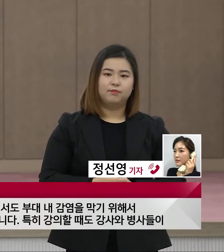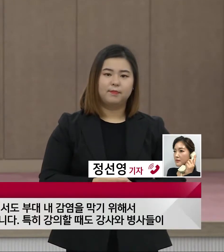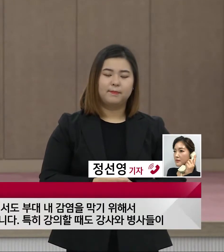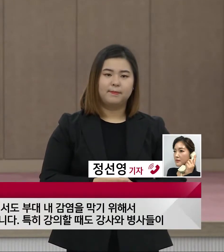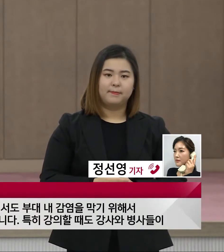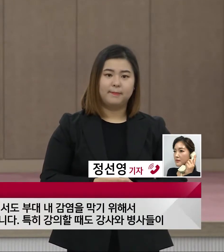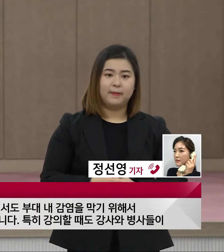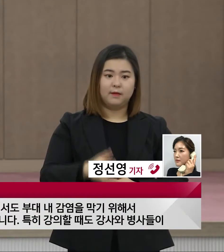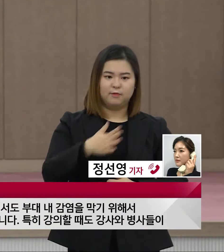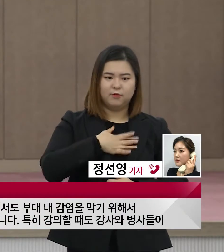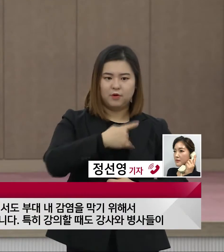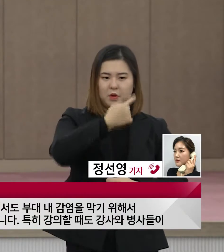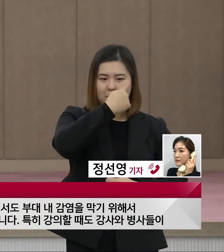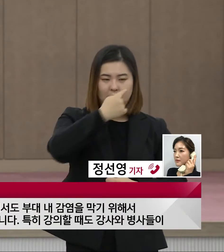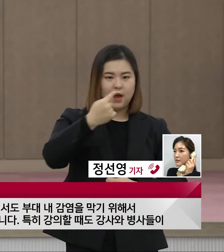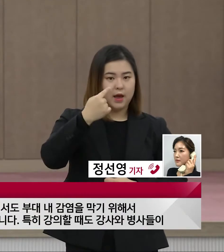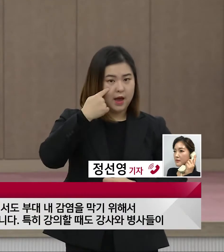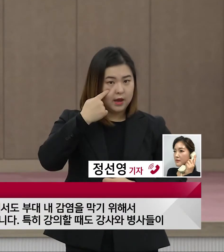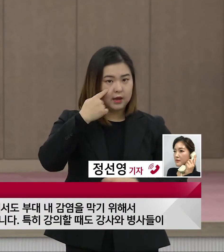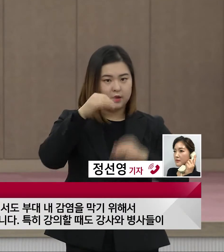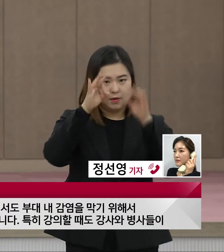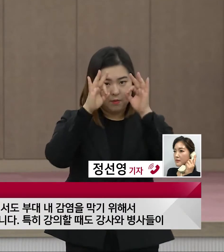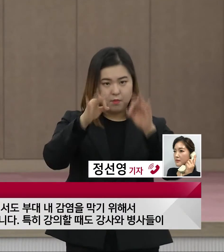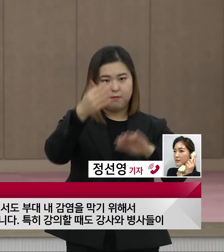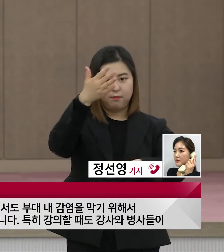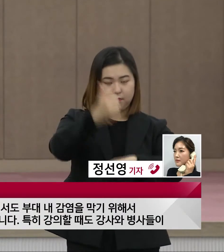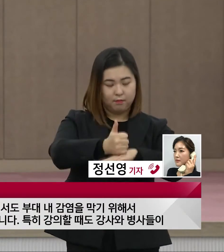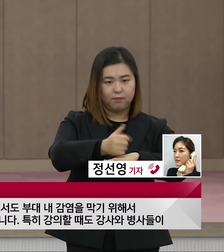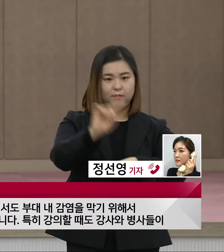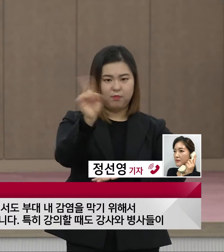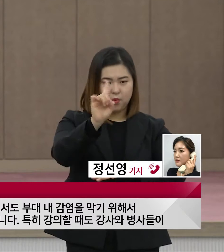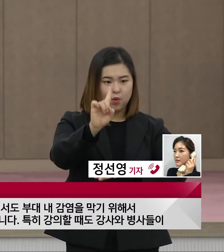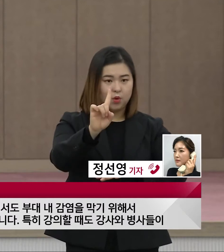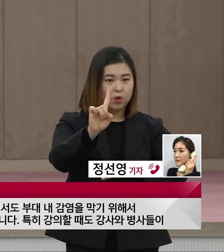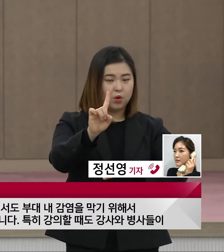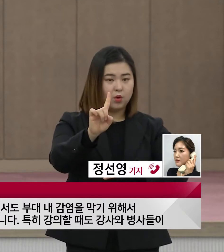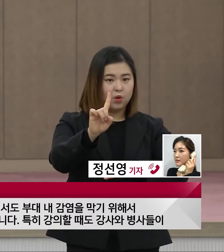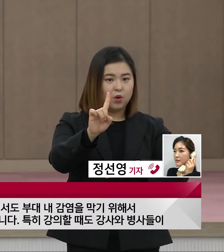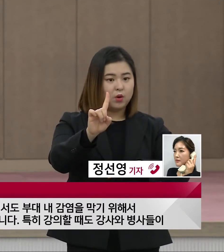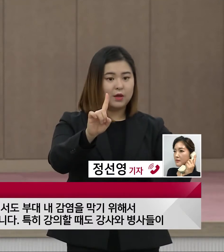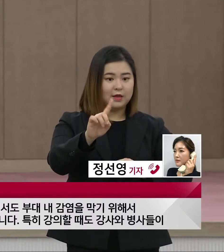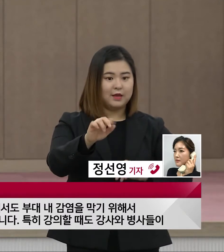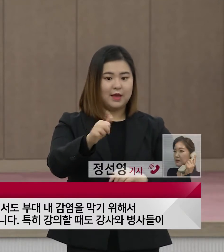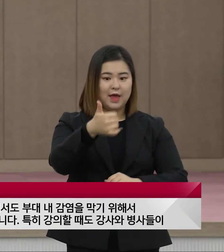저희가 확인한 바로는 서산 해미 비행장에서도